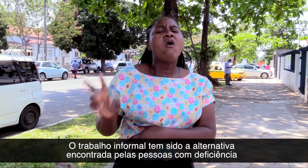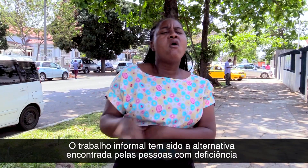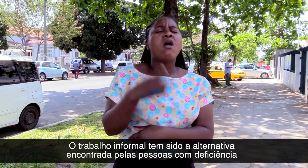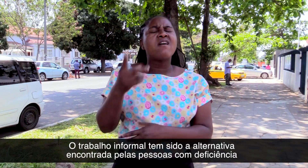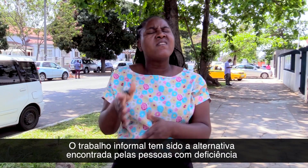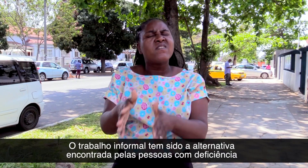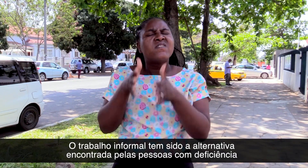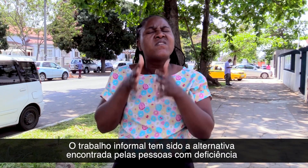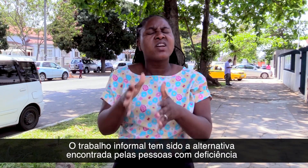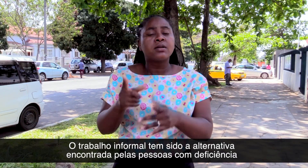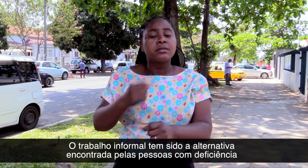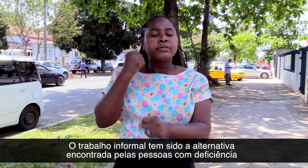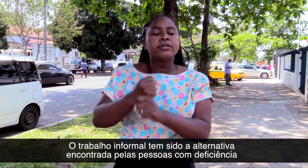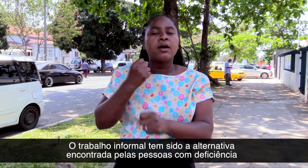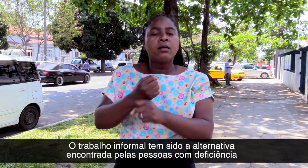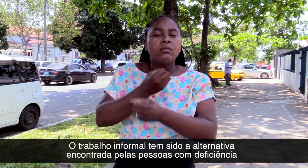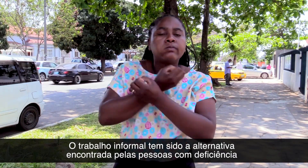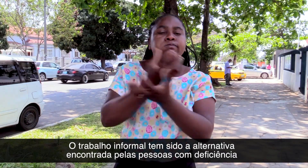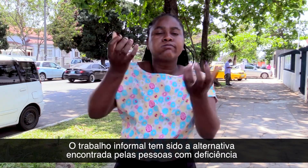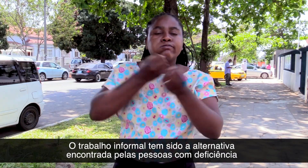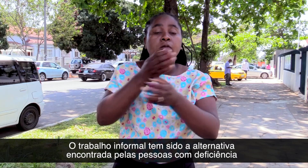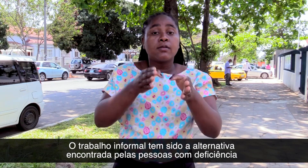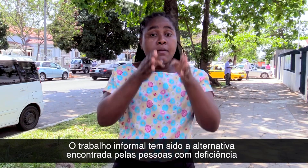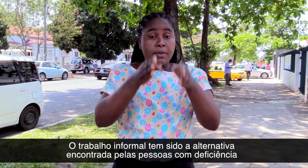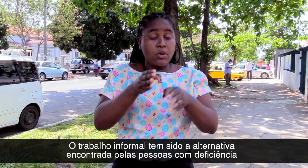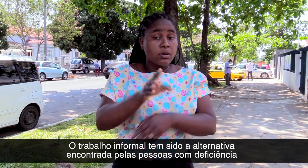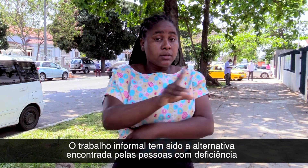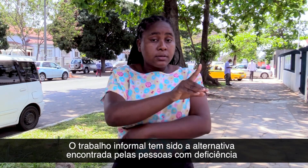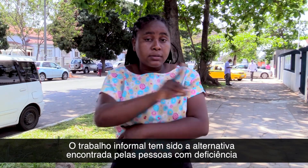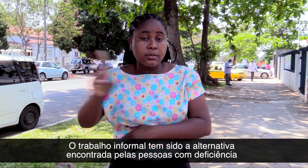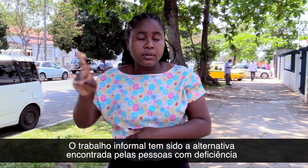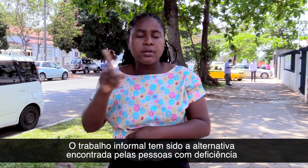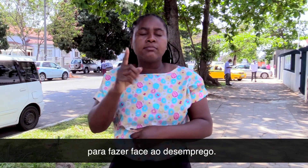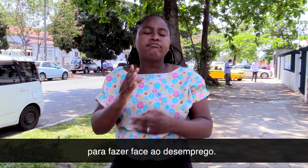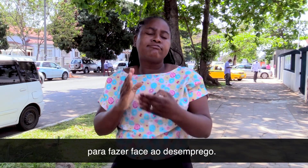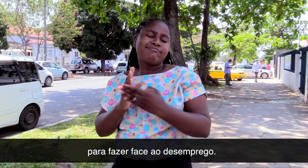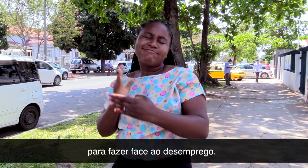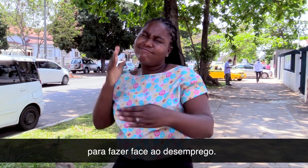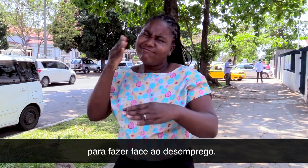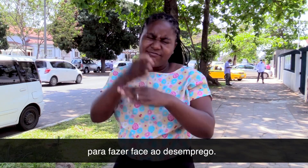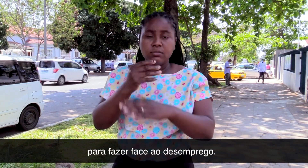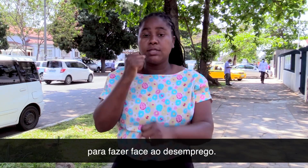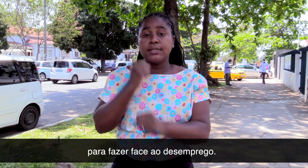O trabalho informal tem sido a alternativa encontrada pelas pessoas com deficiência para fazer face ao